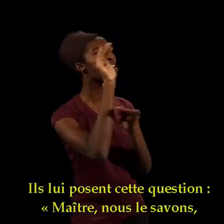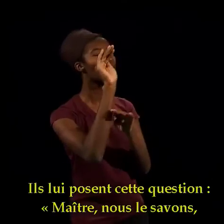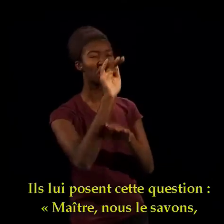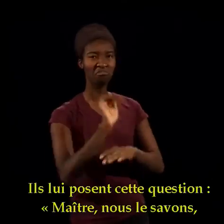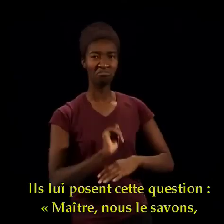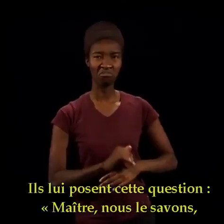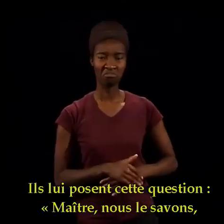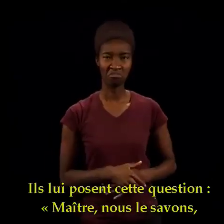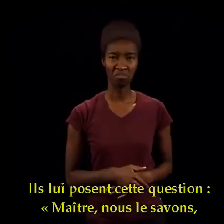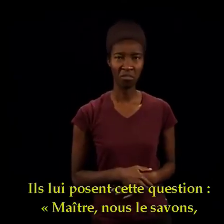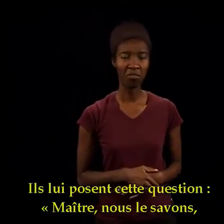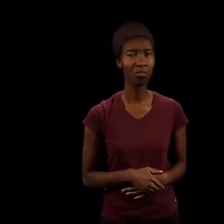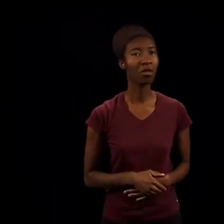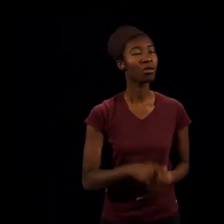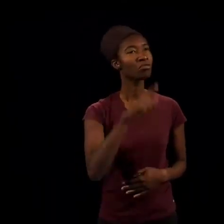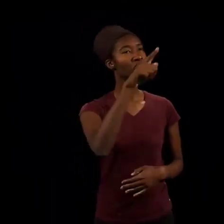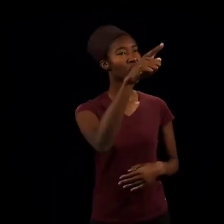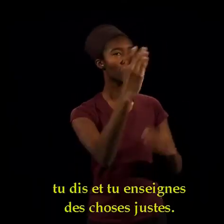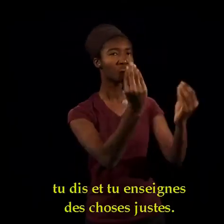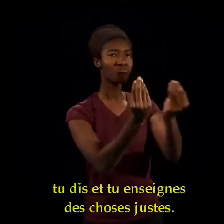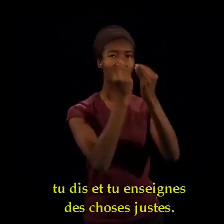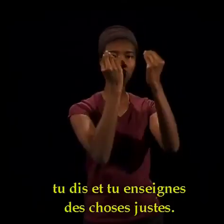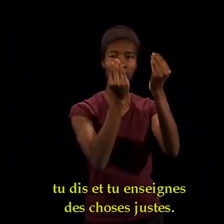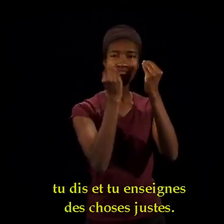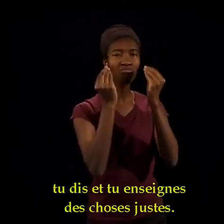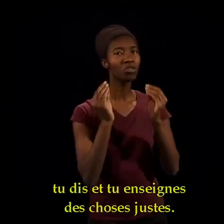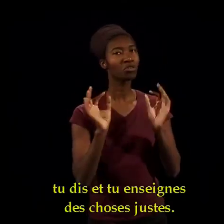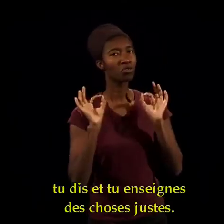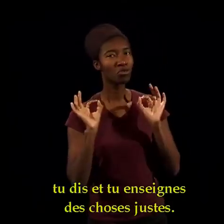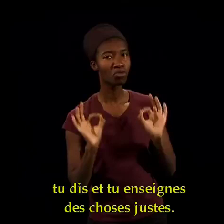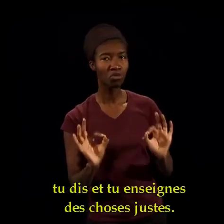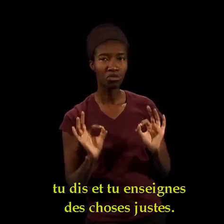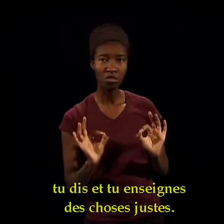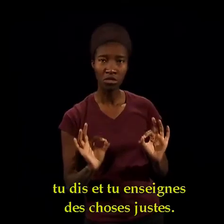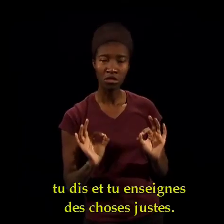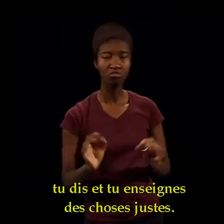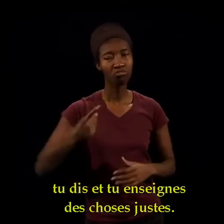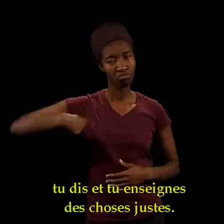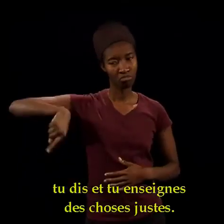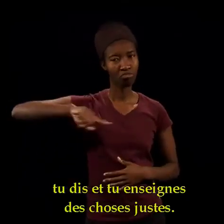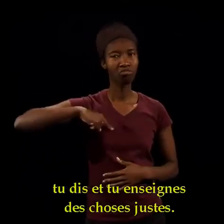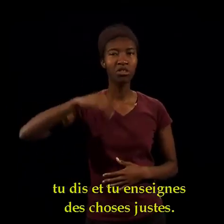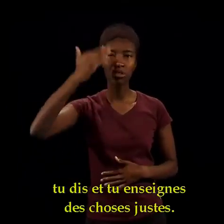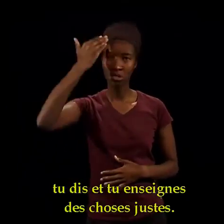Il lui pose cette question. « Maître, nous le savons, tu dis et tu enseignes des choses